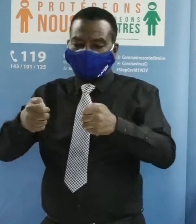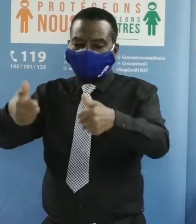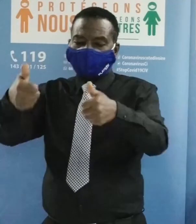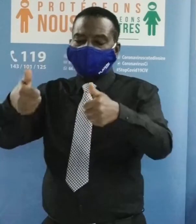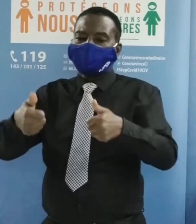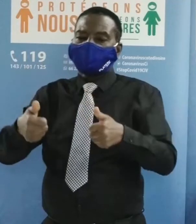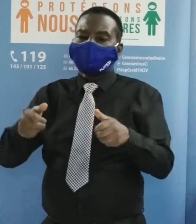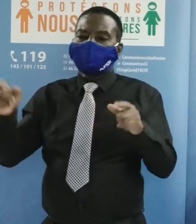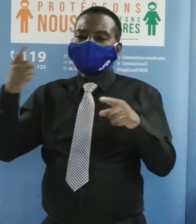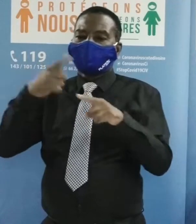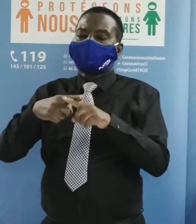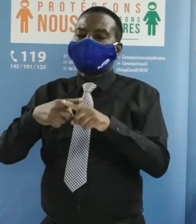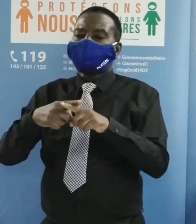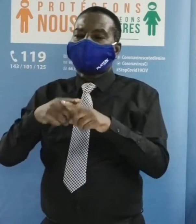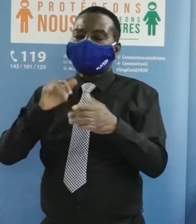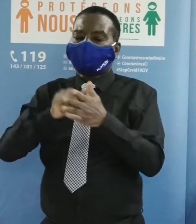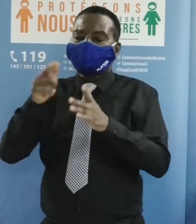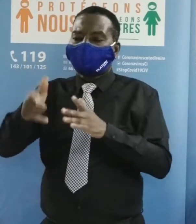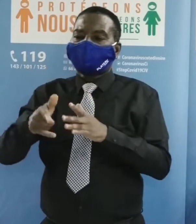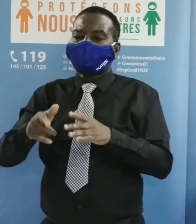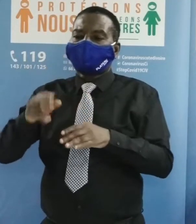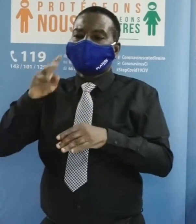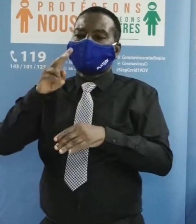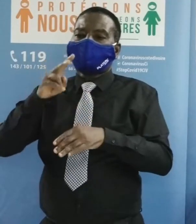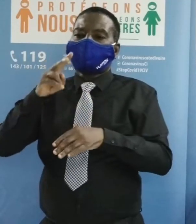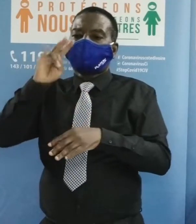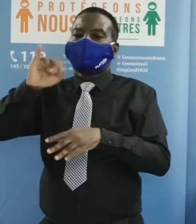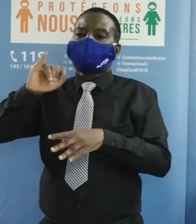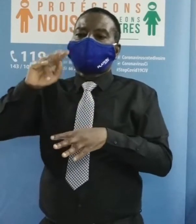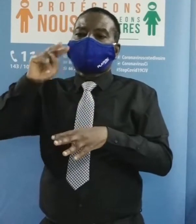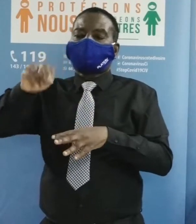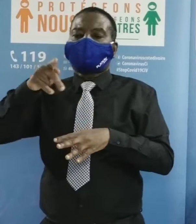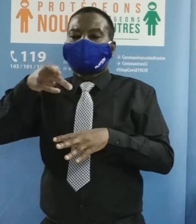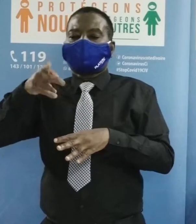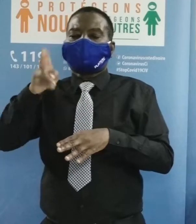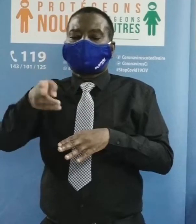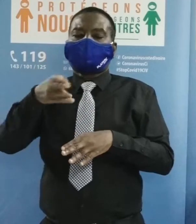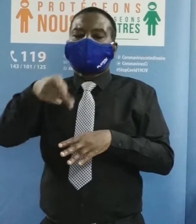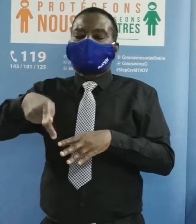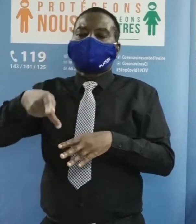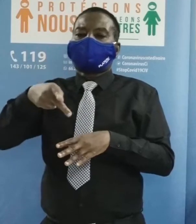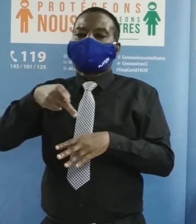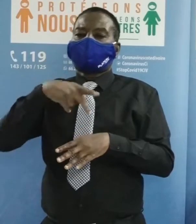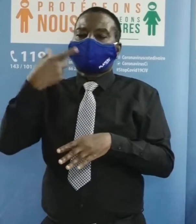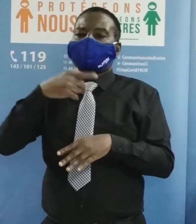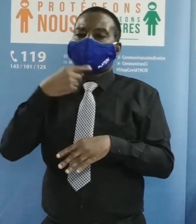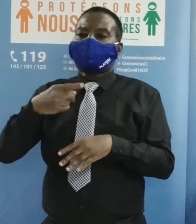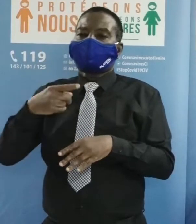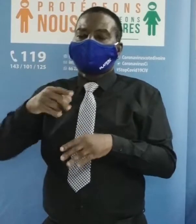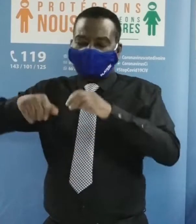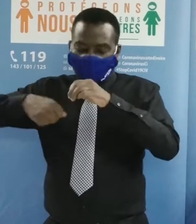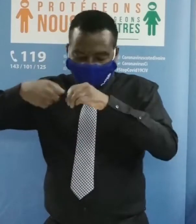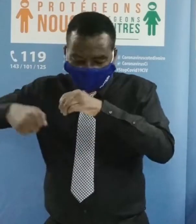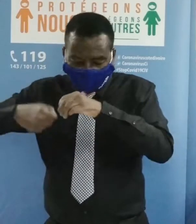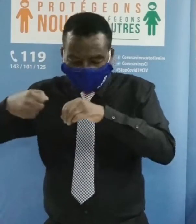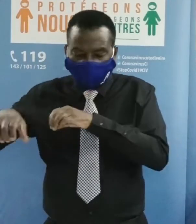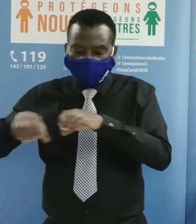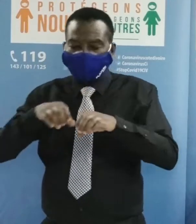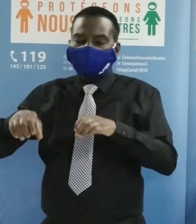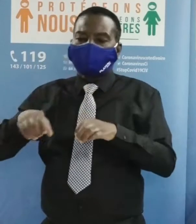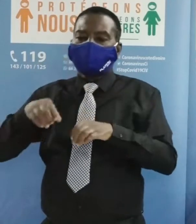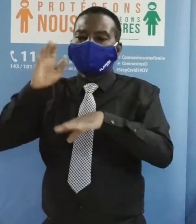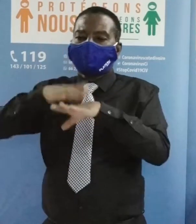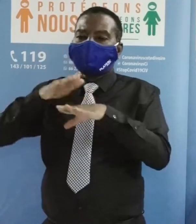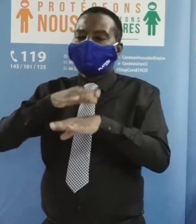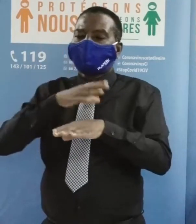plus celui de liens hp qui sont fonctionnels ça fait 4 et d'un laboratoire qui fait le deuil aussi